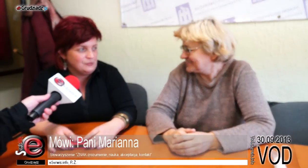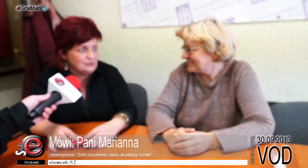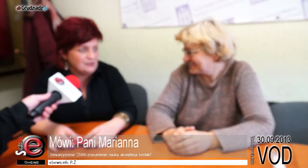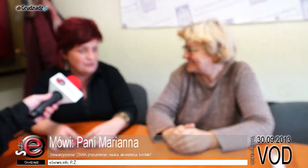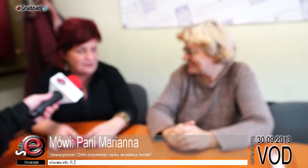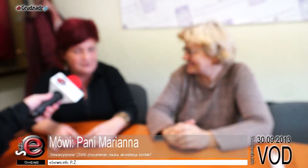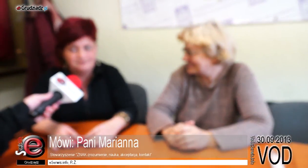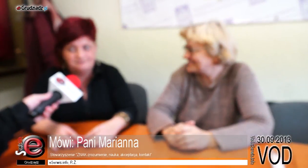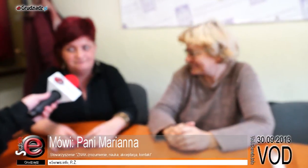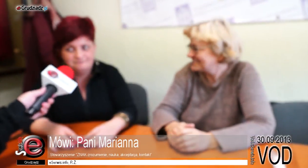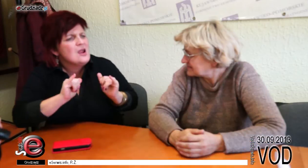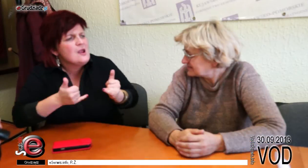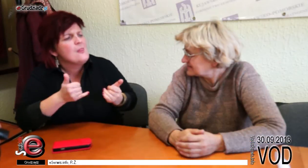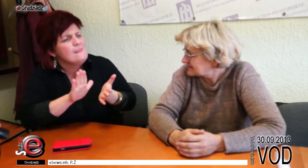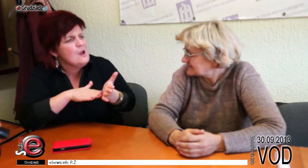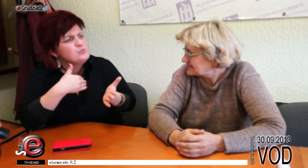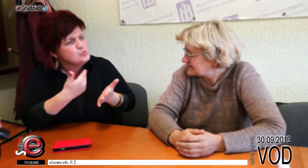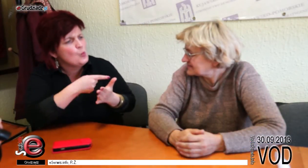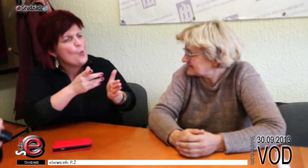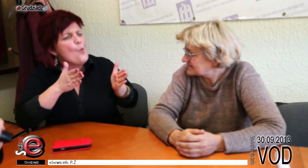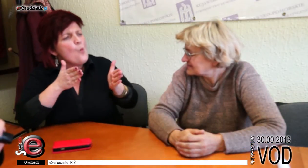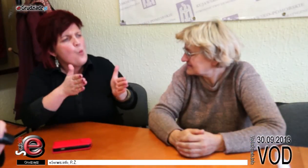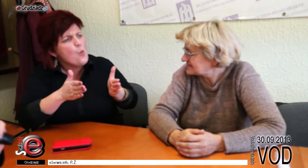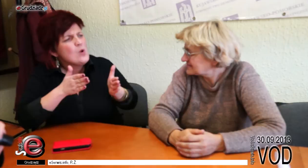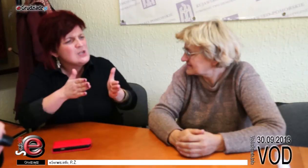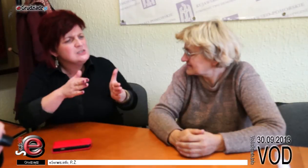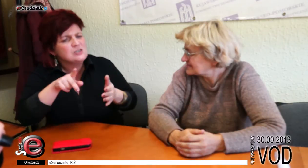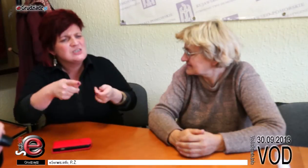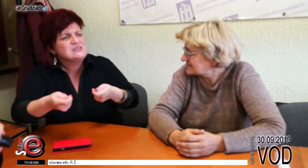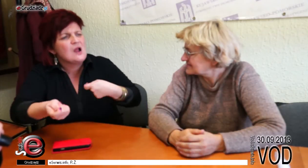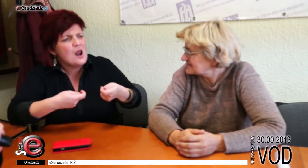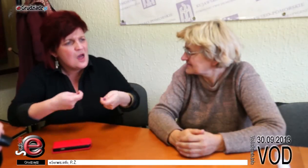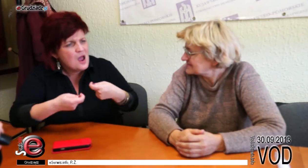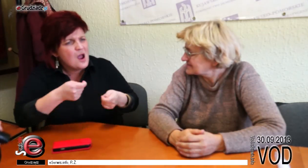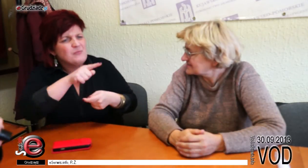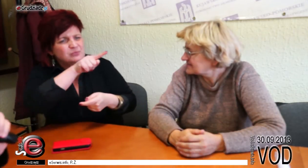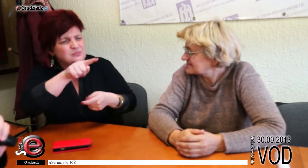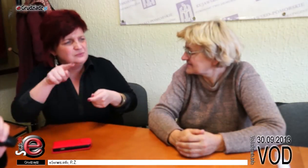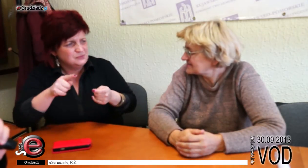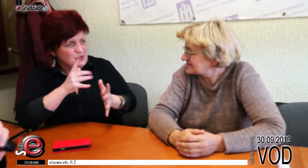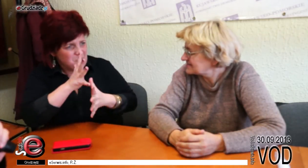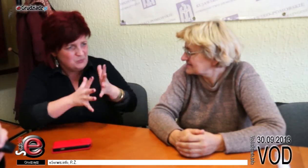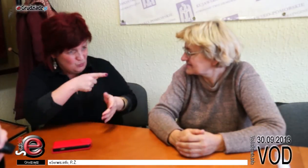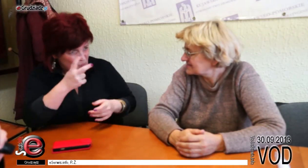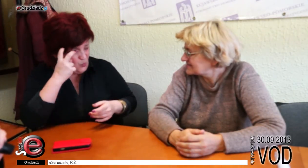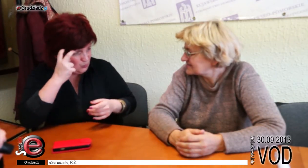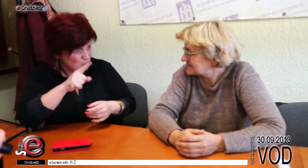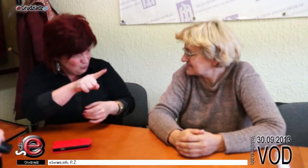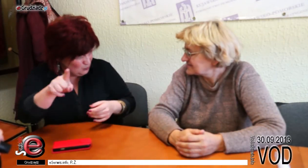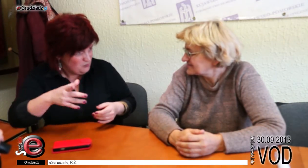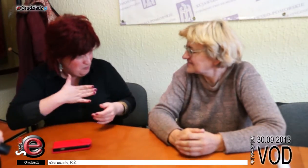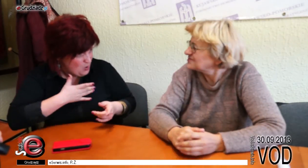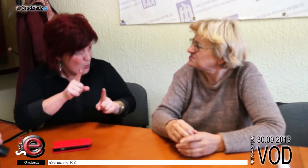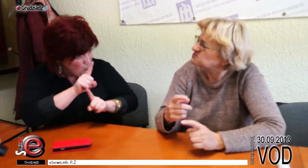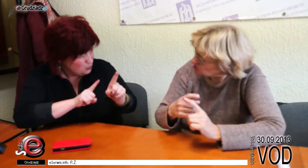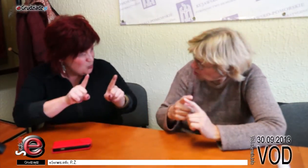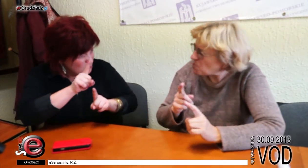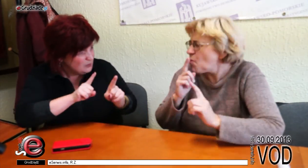tutaj źle. Osoby niepełnosprawne w codziennym życiu spotykają się z różnymi barierami. Wiele osób nie rozumie, że takie